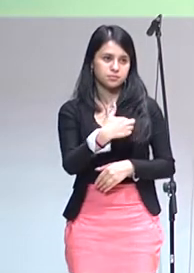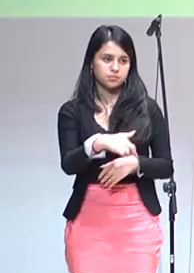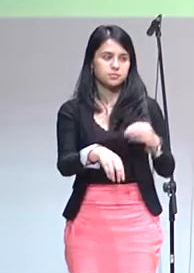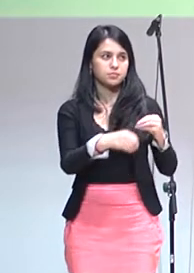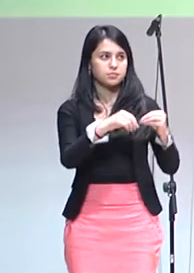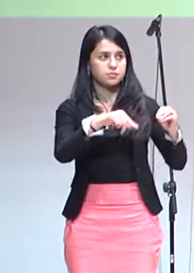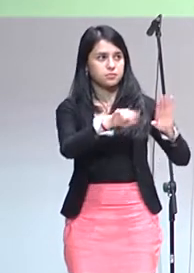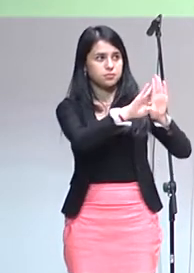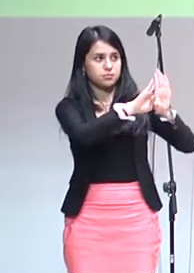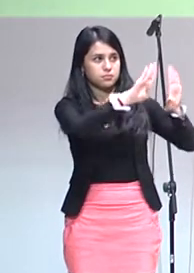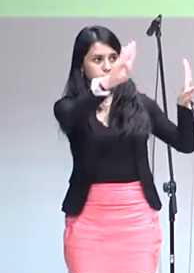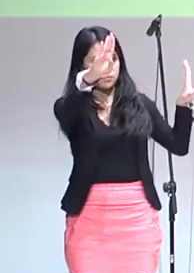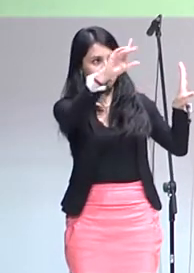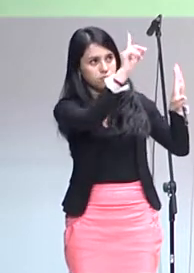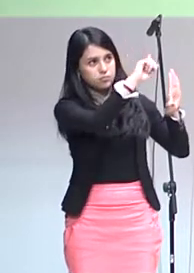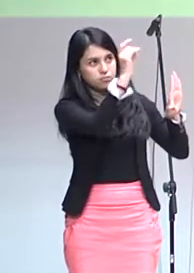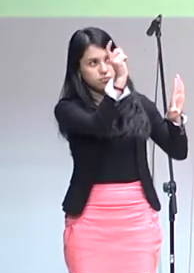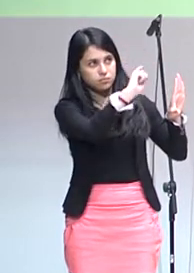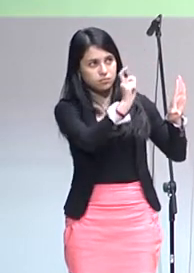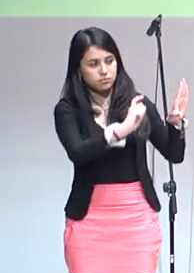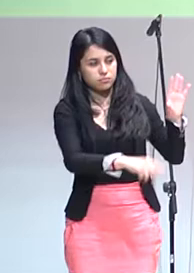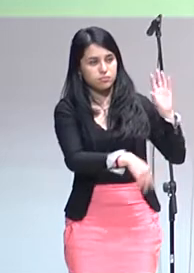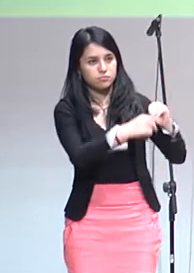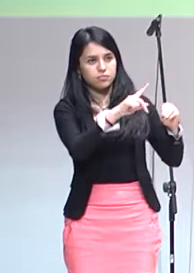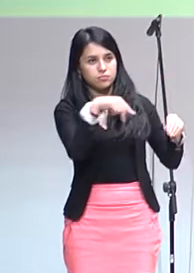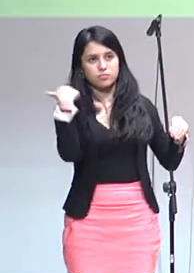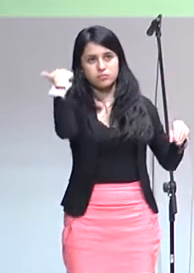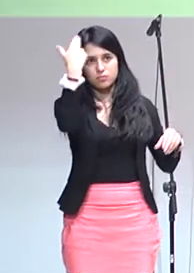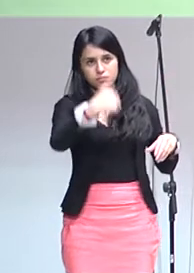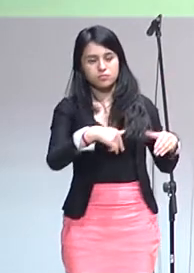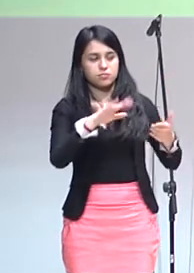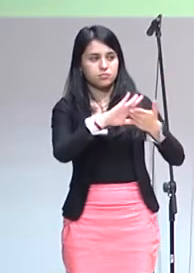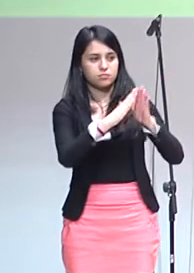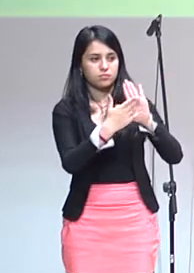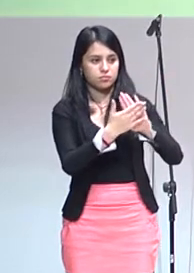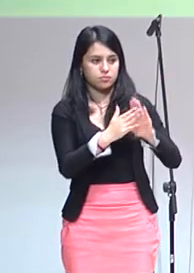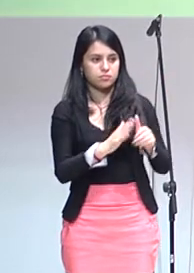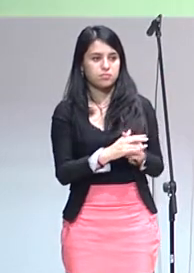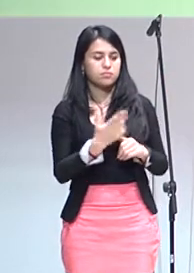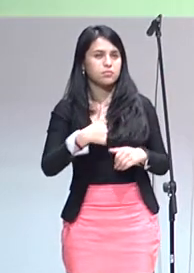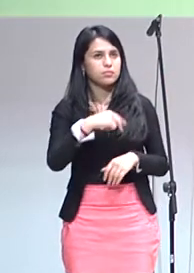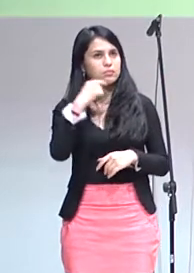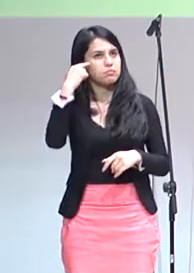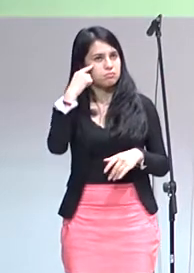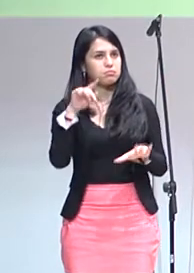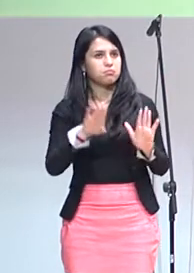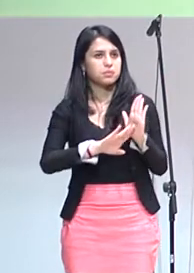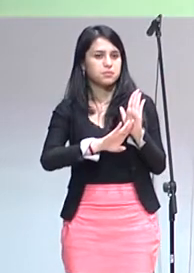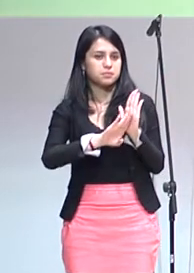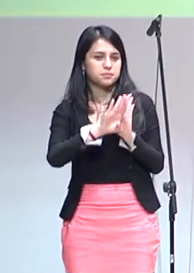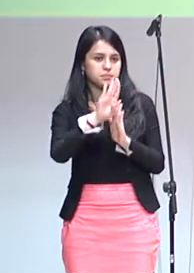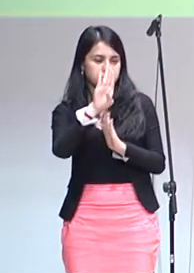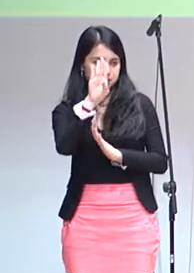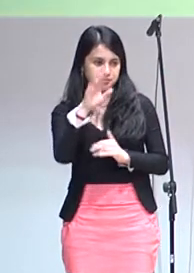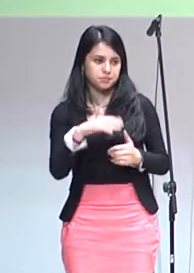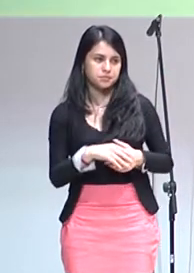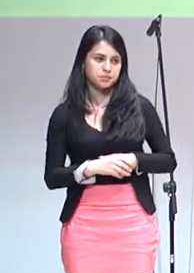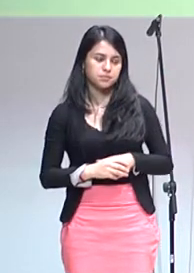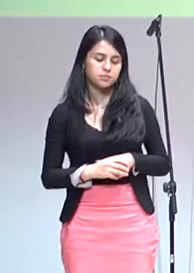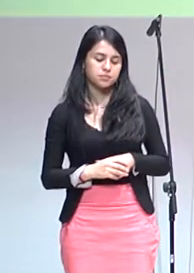también en Loza donde está la historia de la comunidad. Pues pensamos que pues en eso hemos ido avanzando.